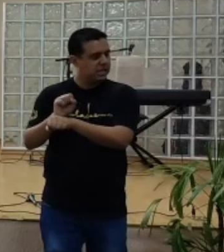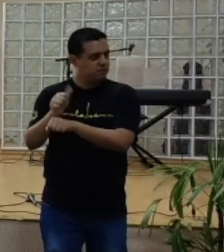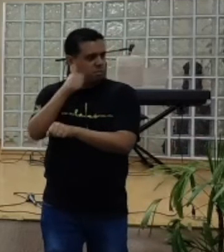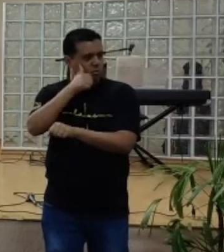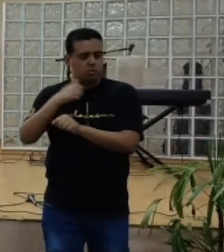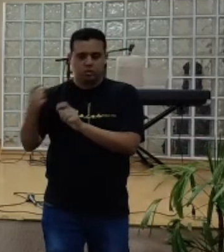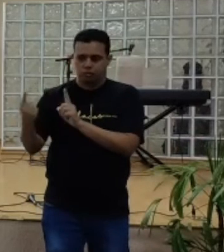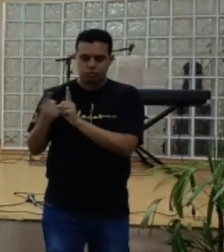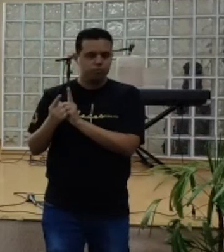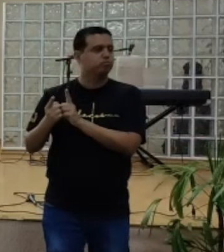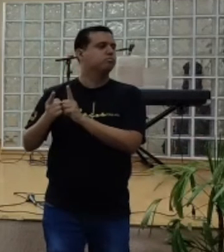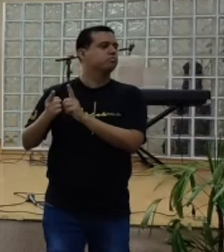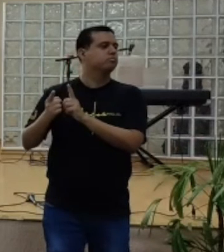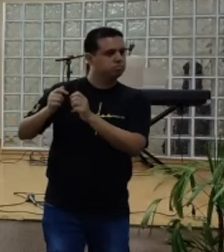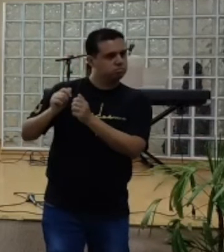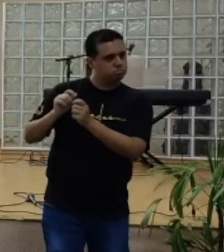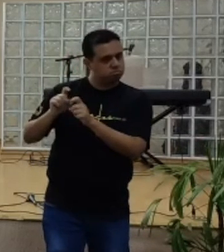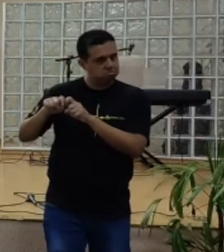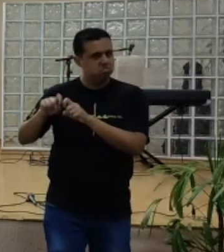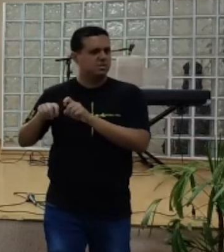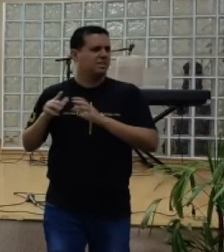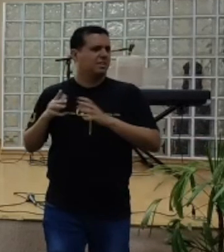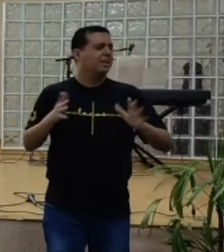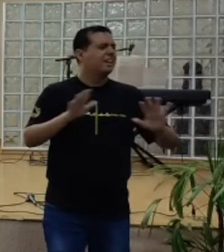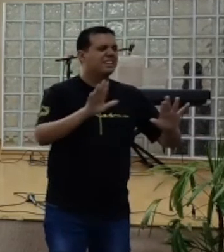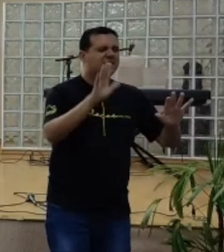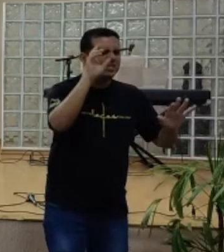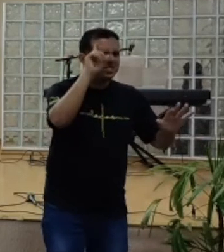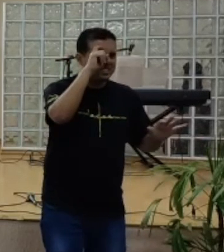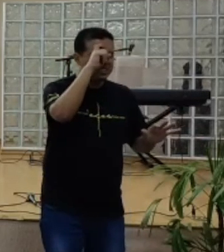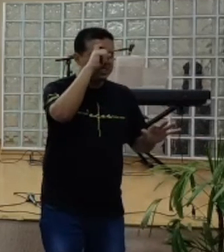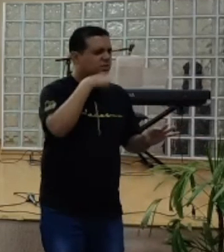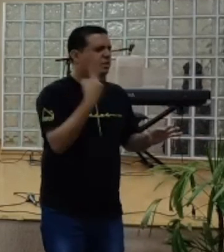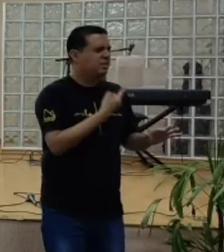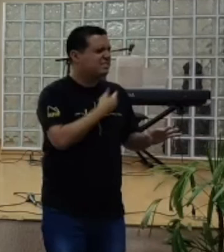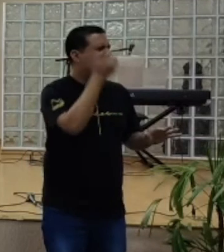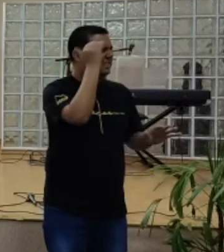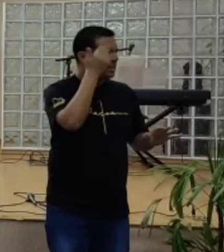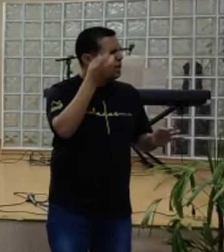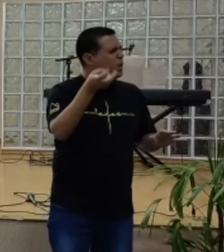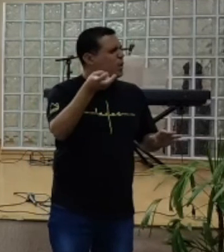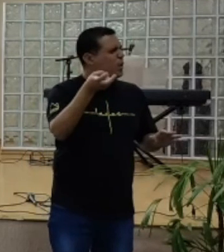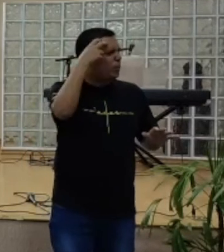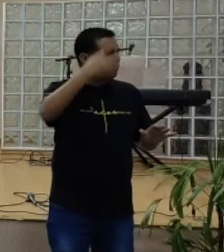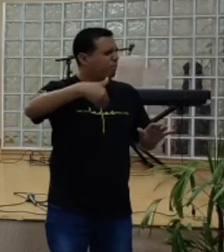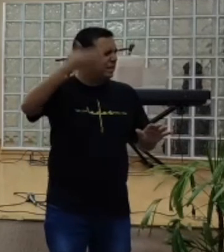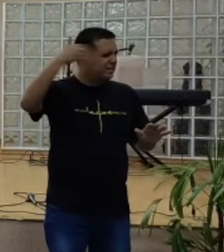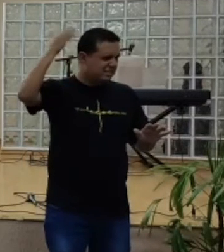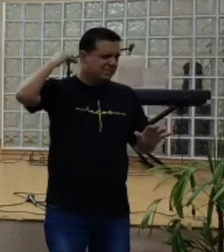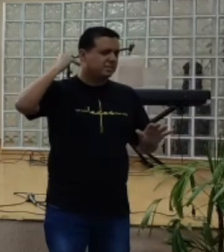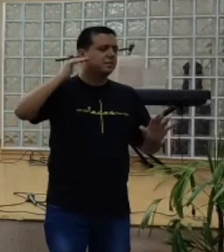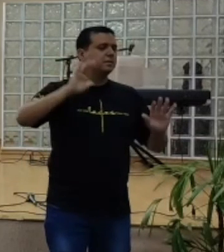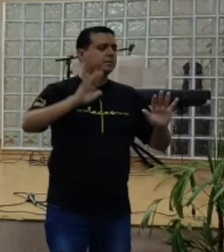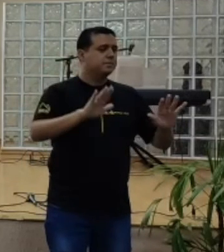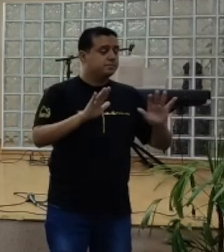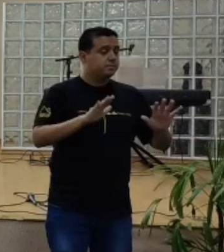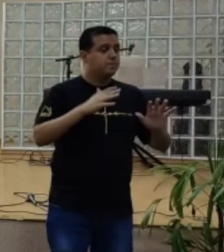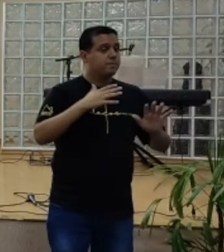Agar. Às vezes é difícil a gente entender um pouco a cultura, mas o filho